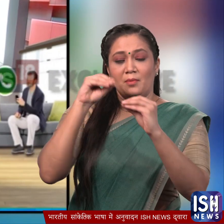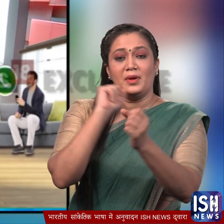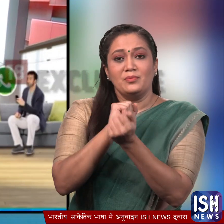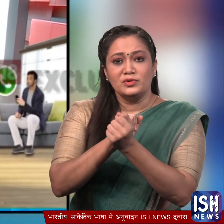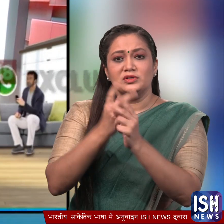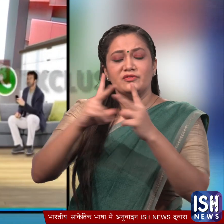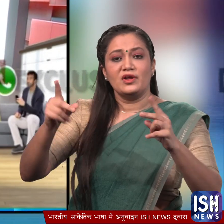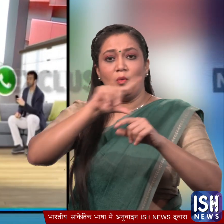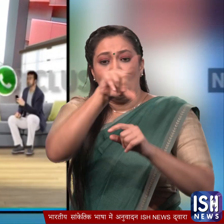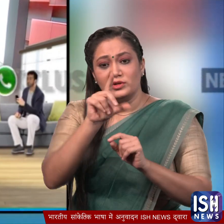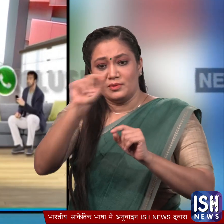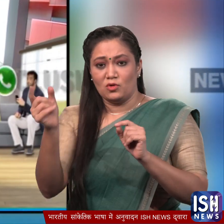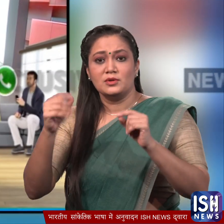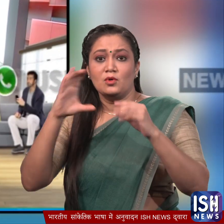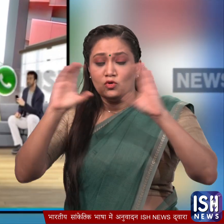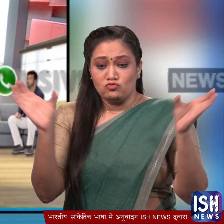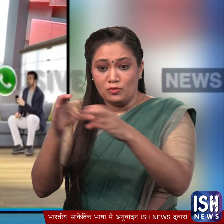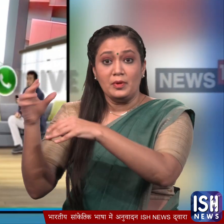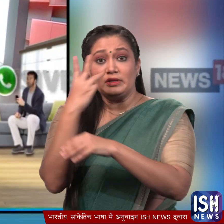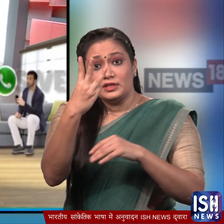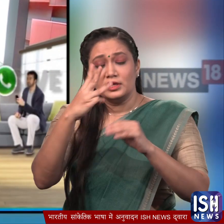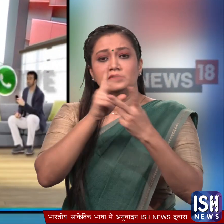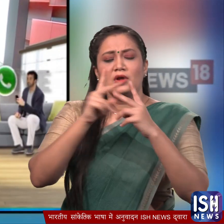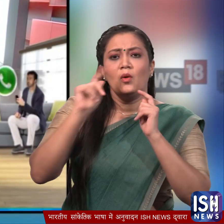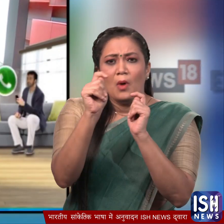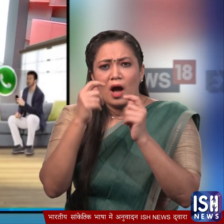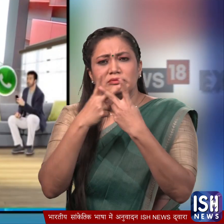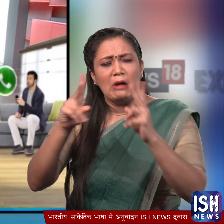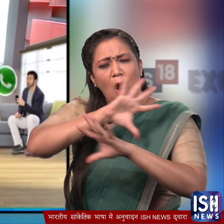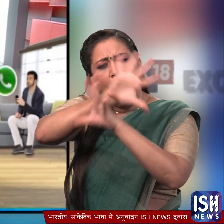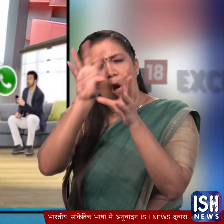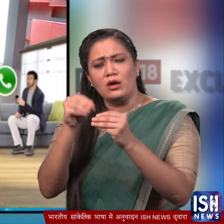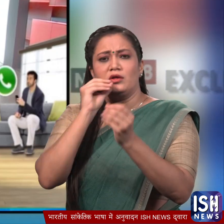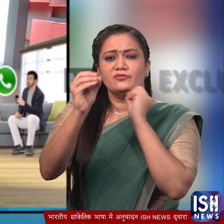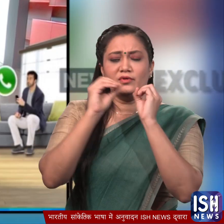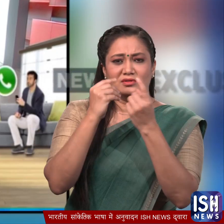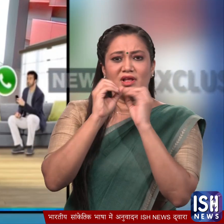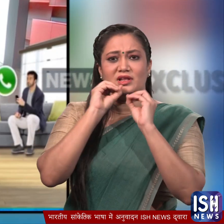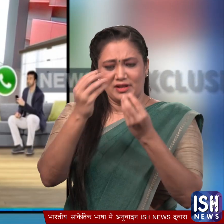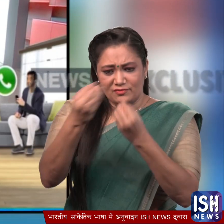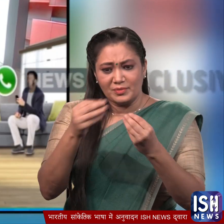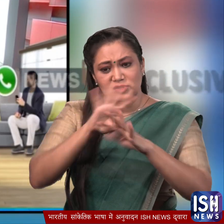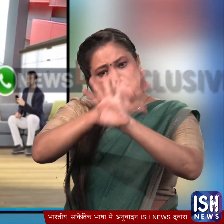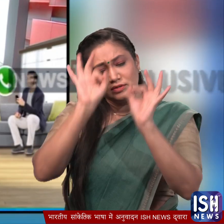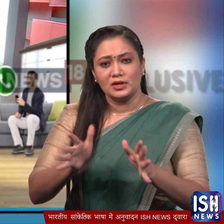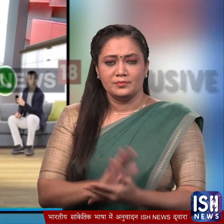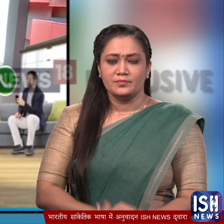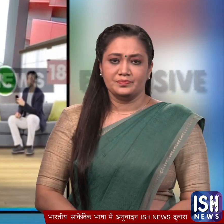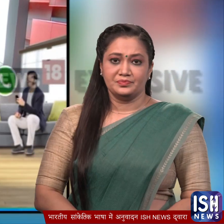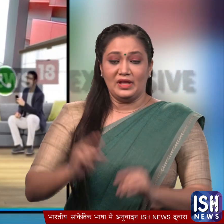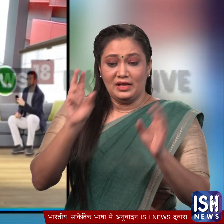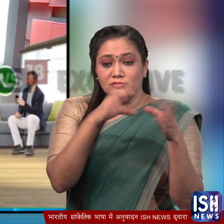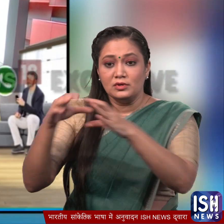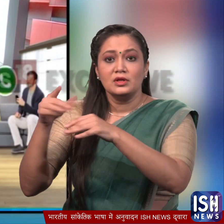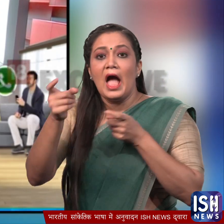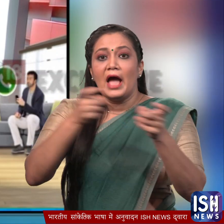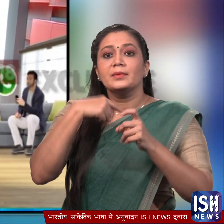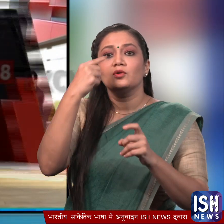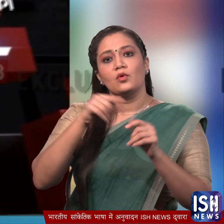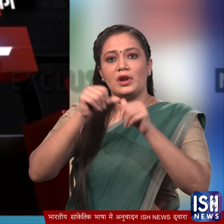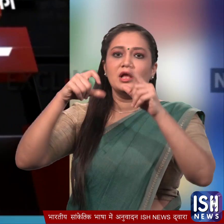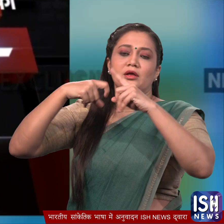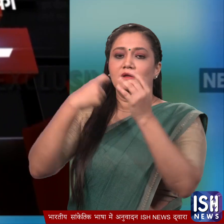में राज कुंद्रा ने प्लान बी का जिक्र किया, जिसका इस्तेमाल हॉटशॉट्स नाम के ऐप के बंद होने के बाद किया जाना था।